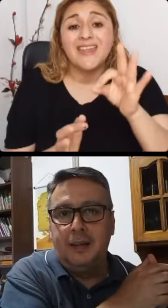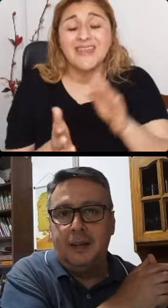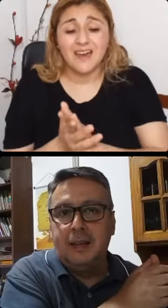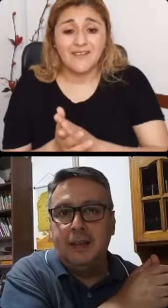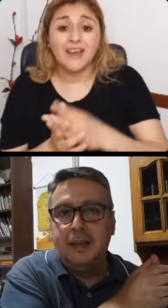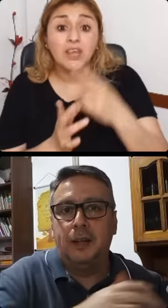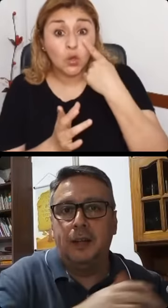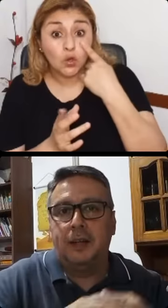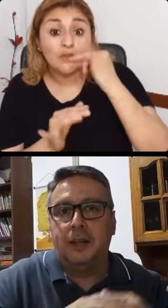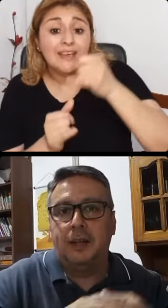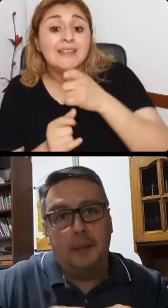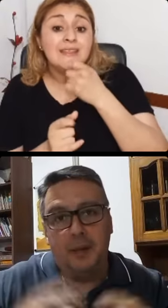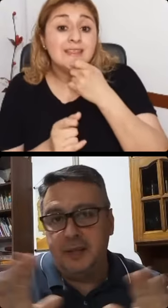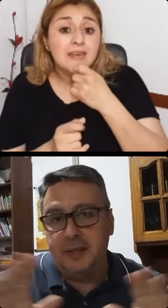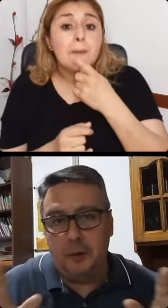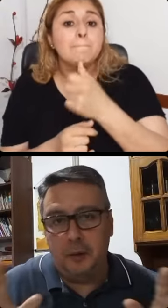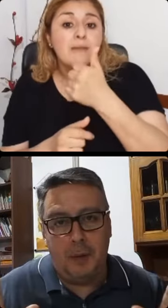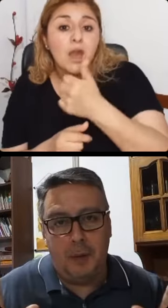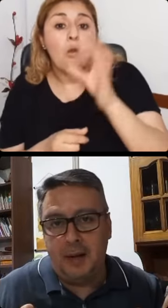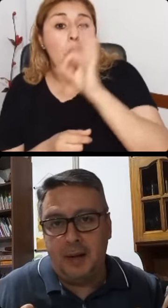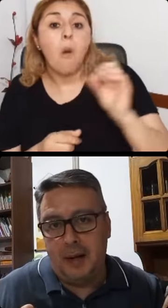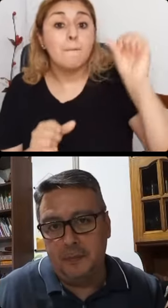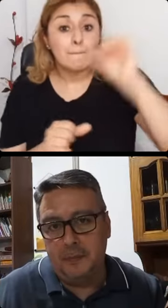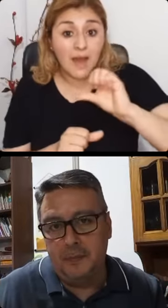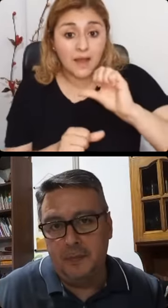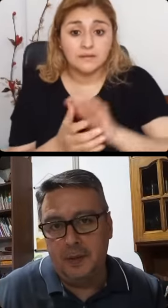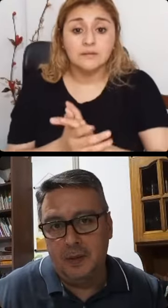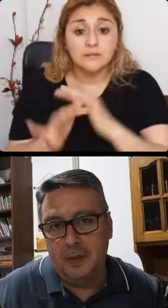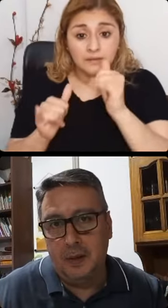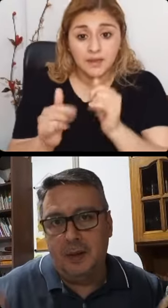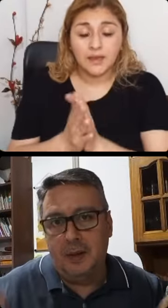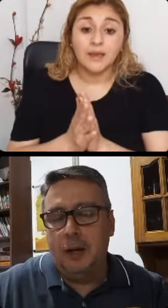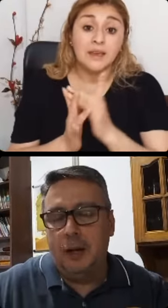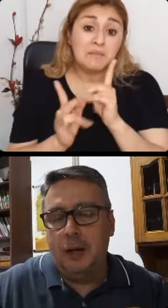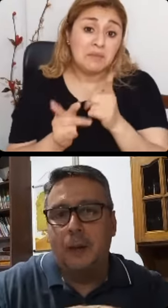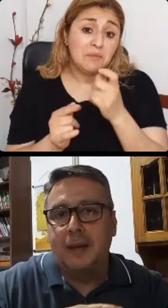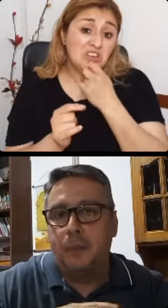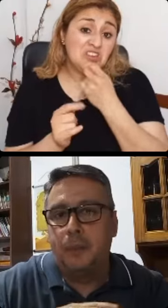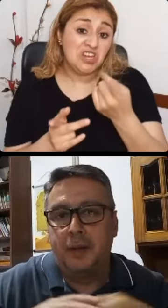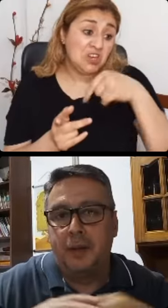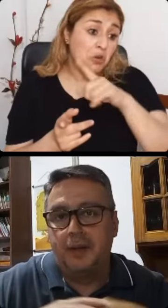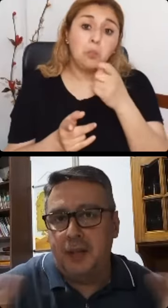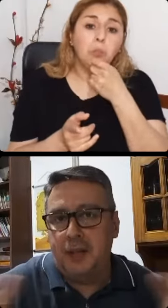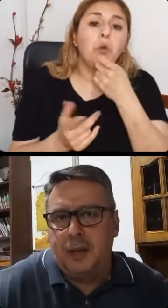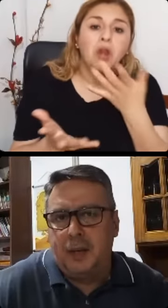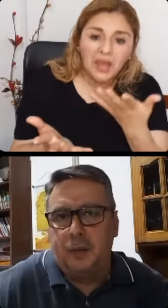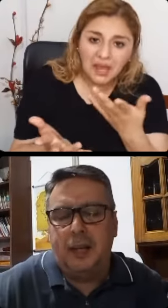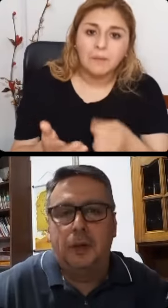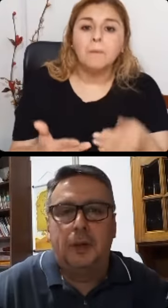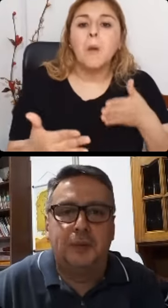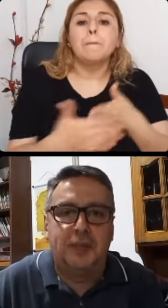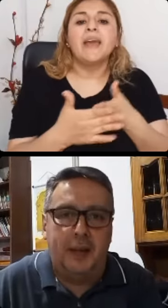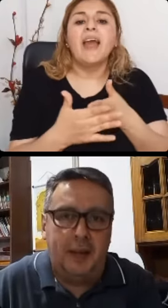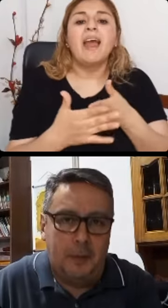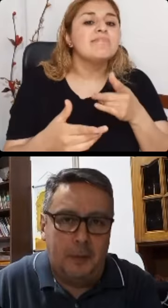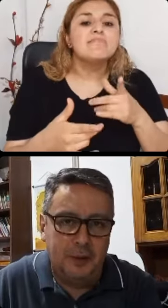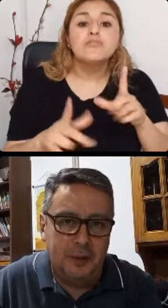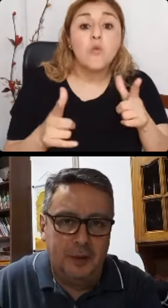tranquilo a su casa sabiendo que la policía ni lo vas a poder denunciar porque ¿por qué lo